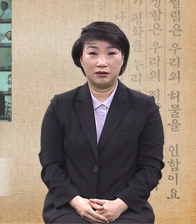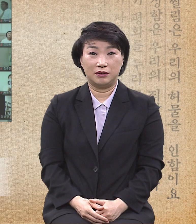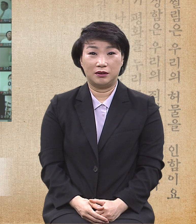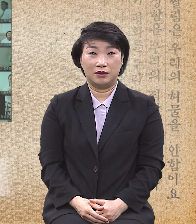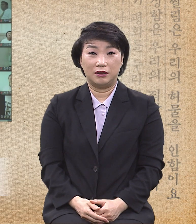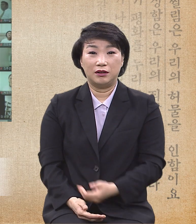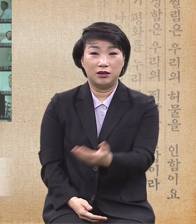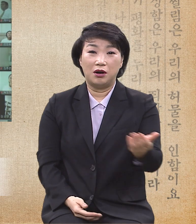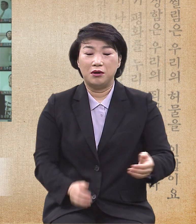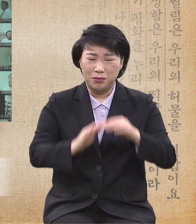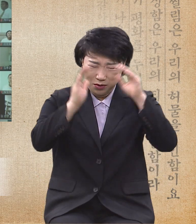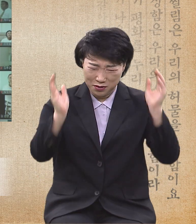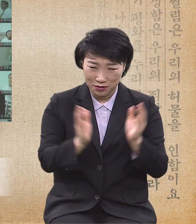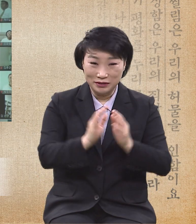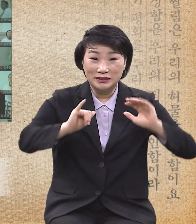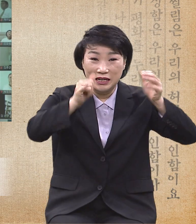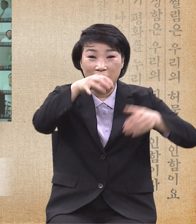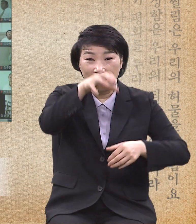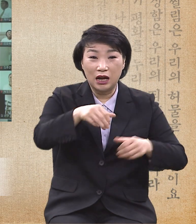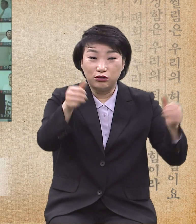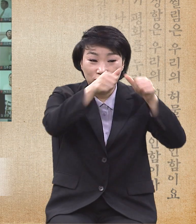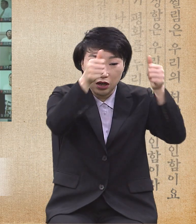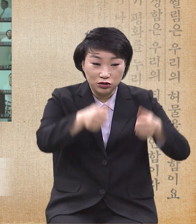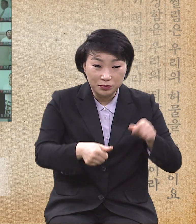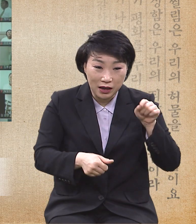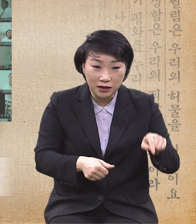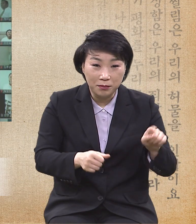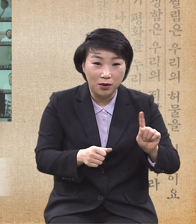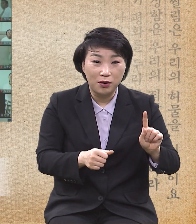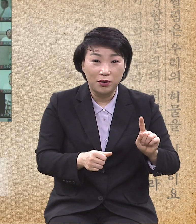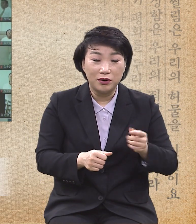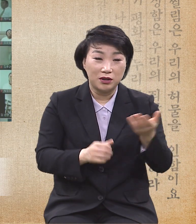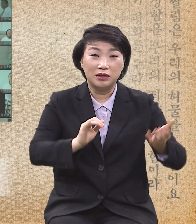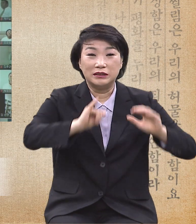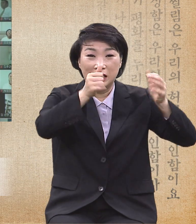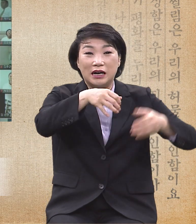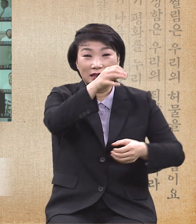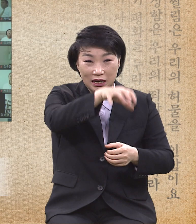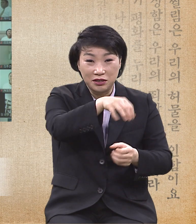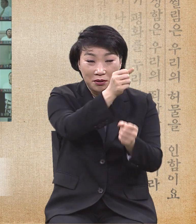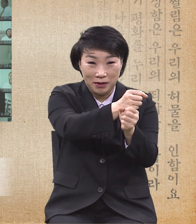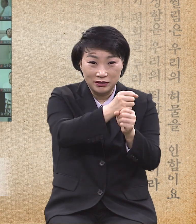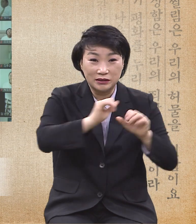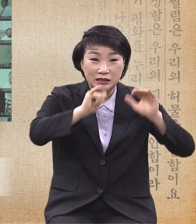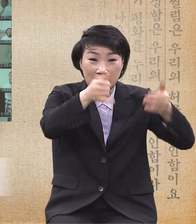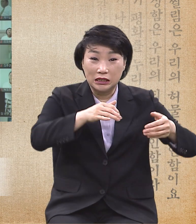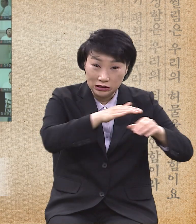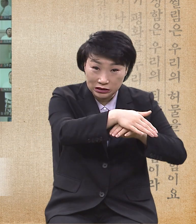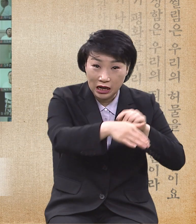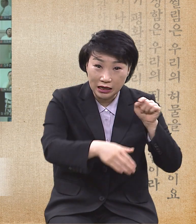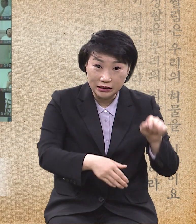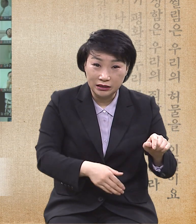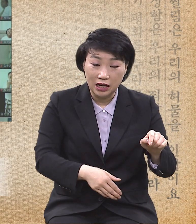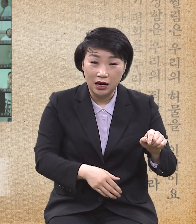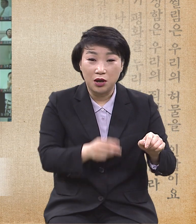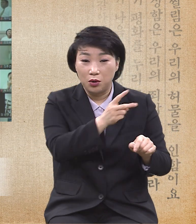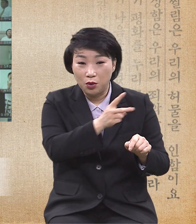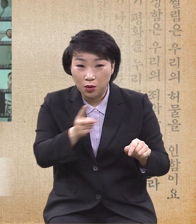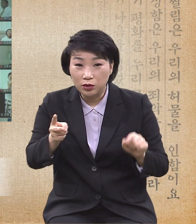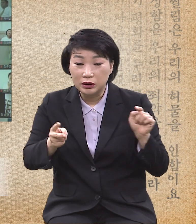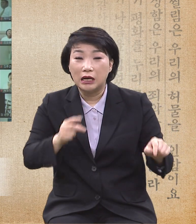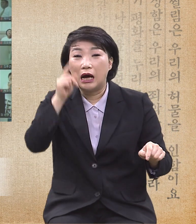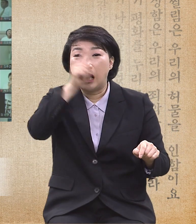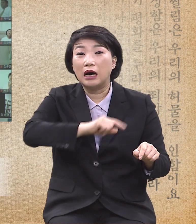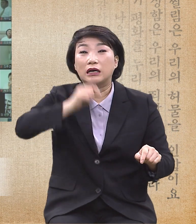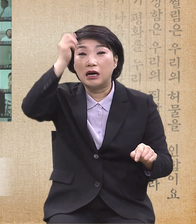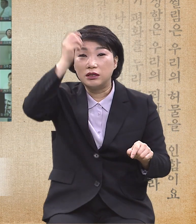이 모든 세상의 우상 숭배는 세상에 생산한 세상 풍속이니 곧